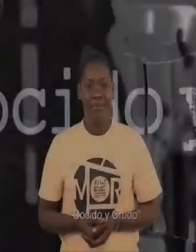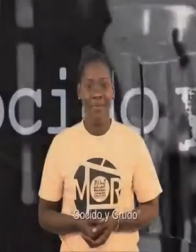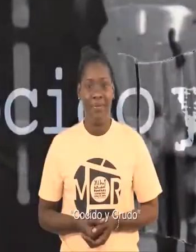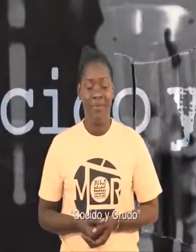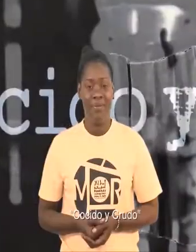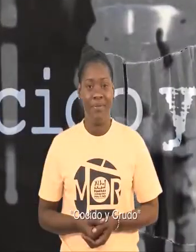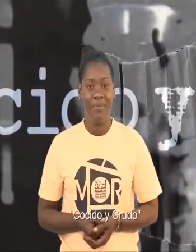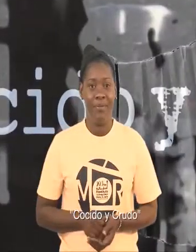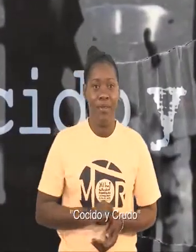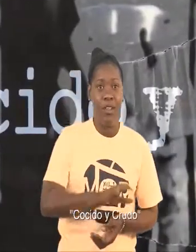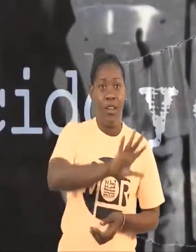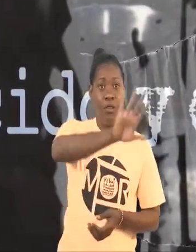cocido y crudo.